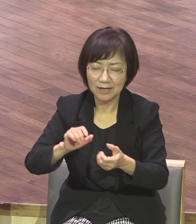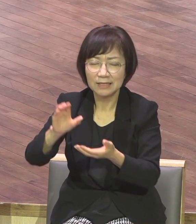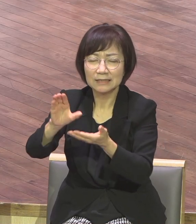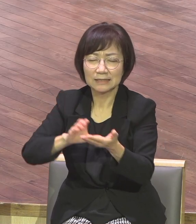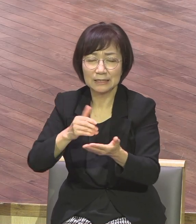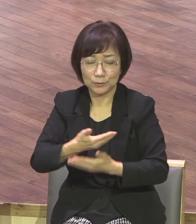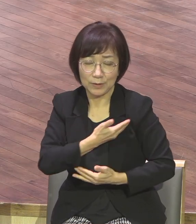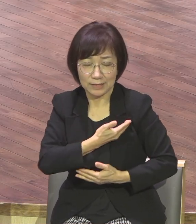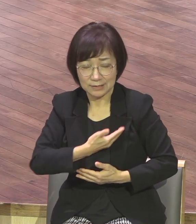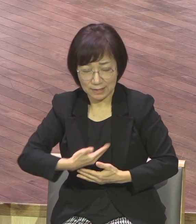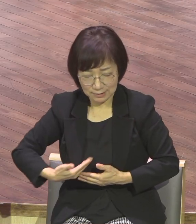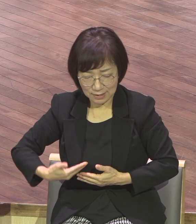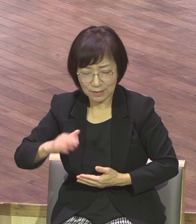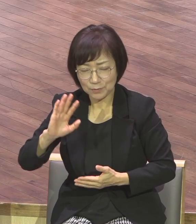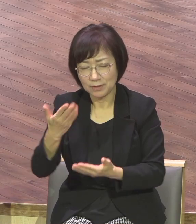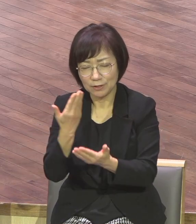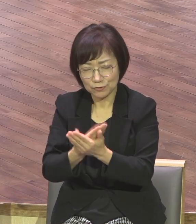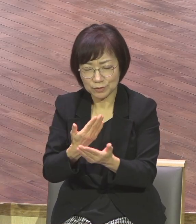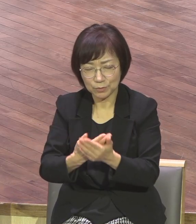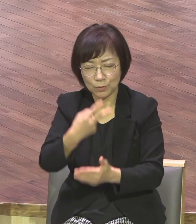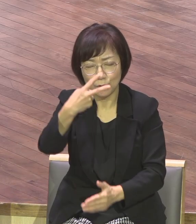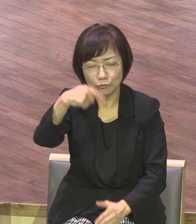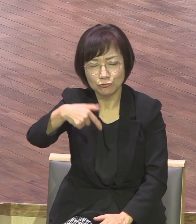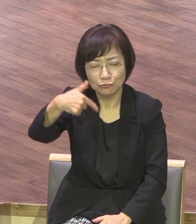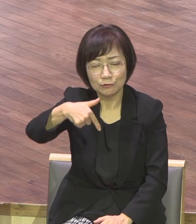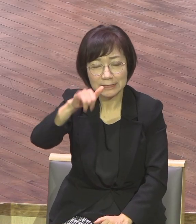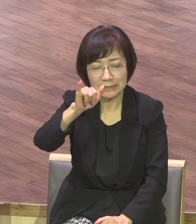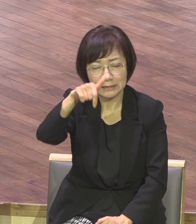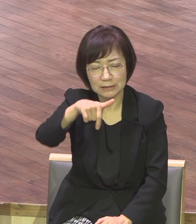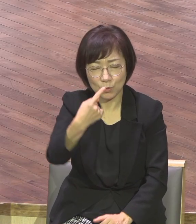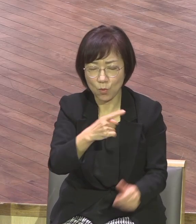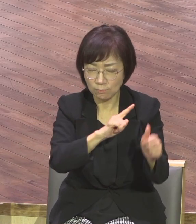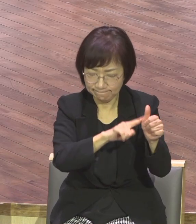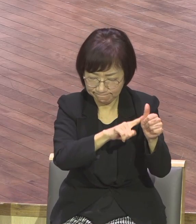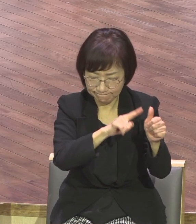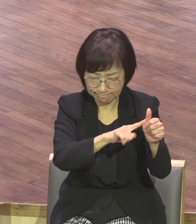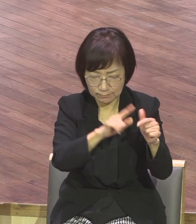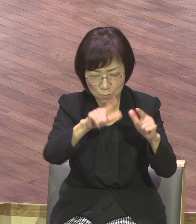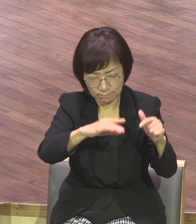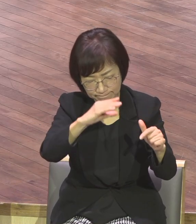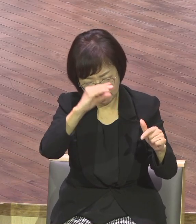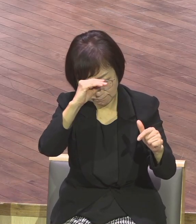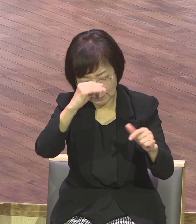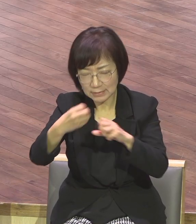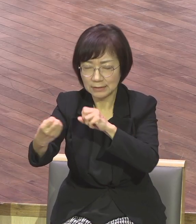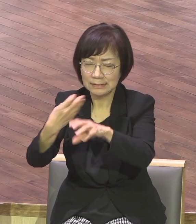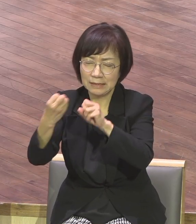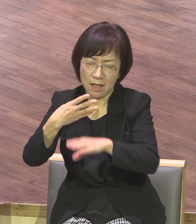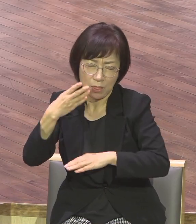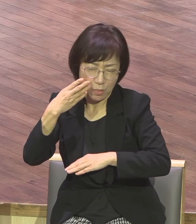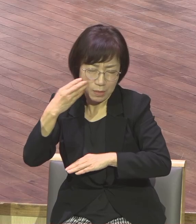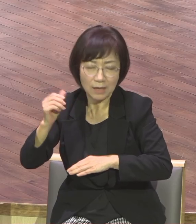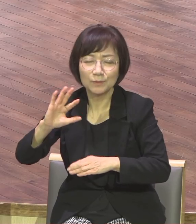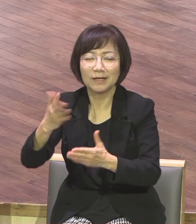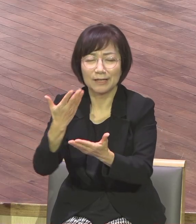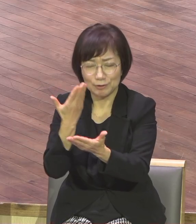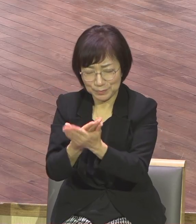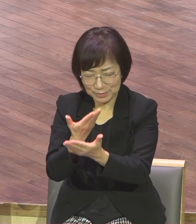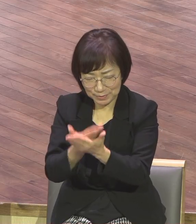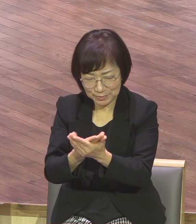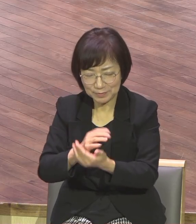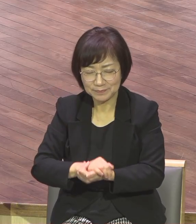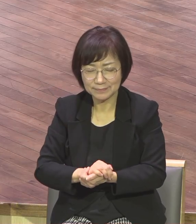같은 주님의 사명을 가지고 함께 모여 사오니 하나님 응답의 플랫폼들이 다 되게 하여 주옵소서.